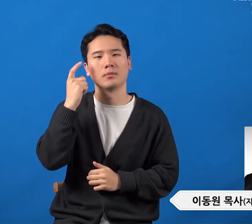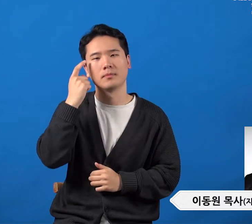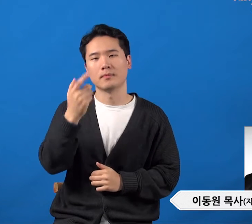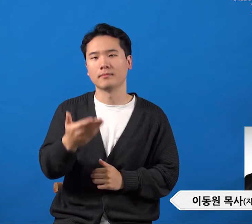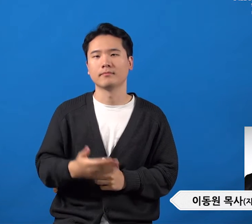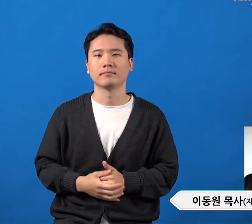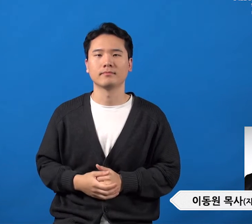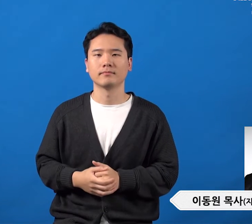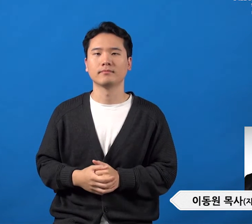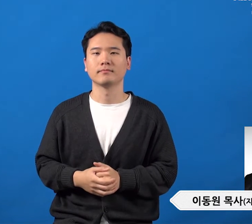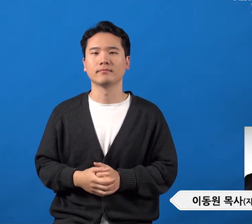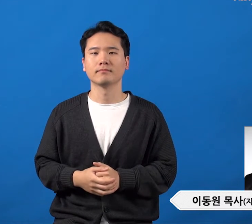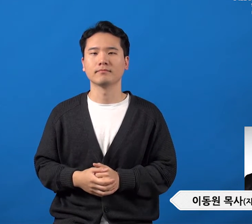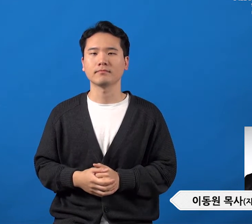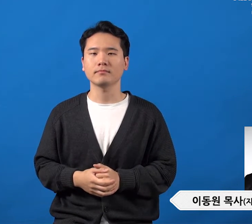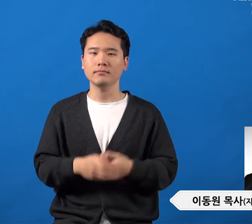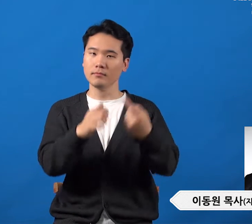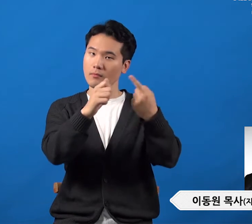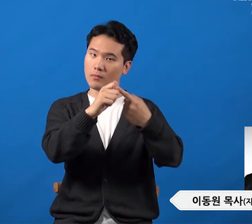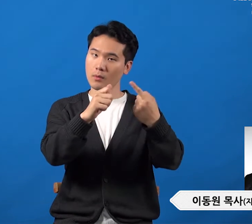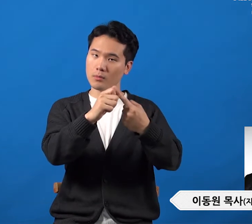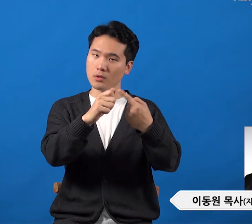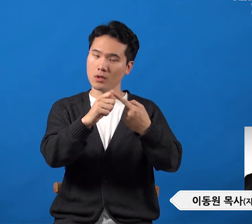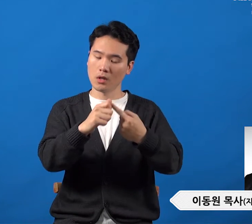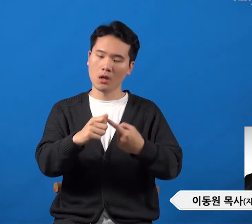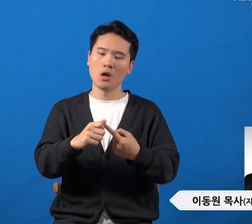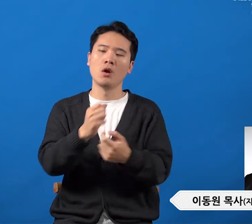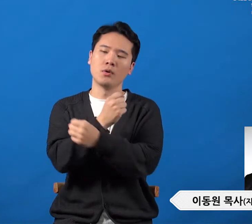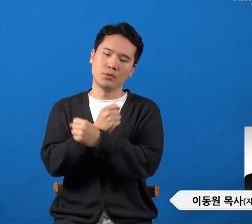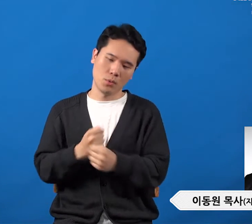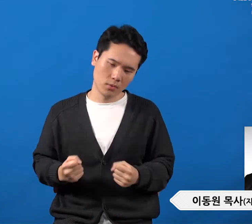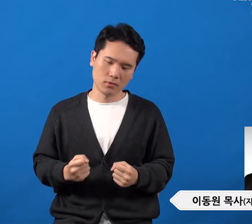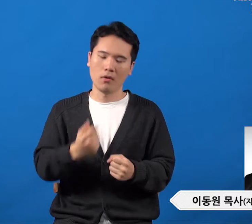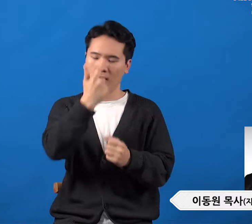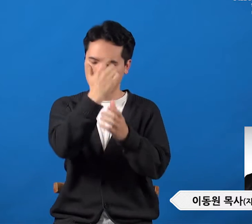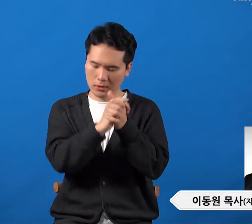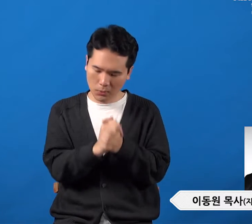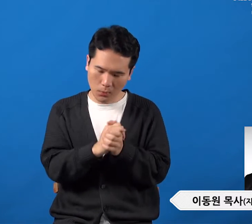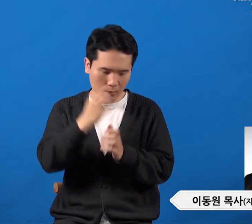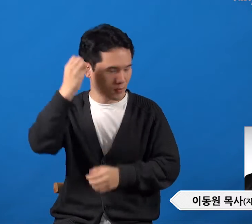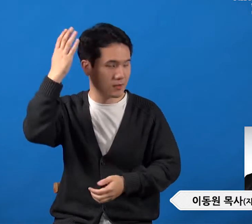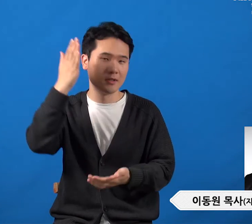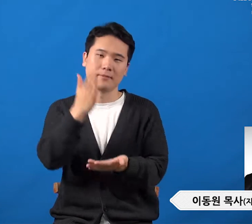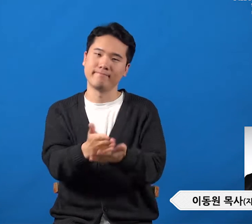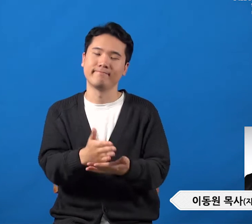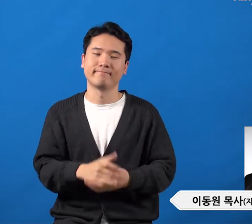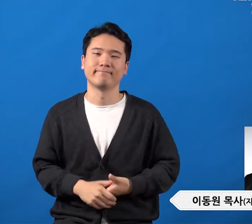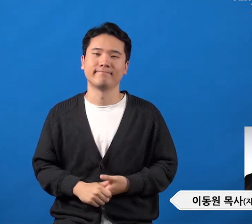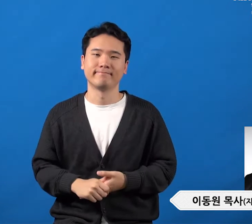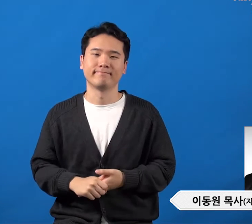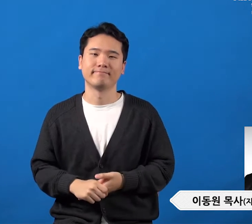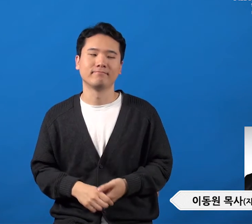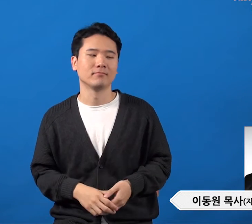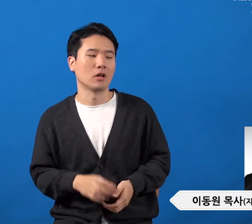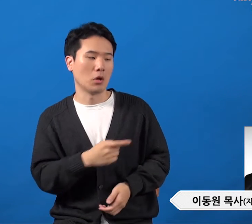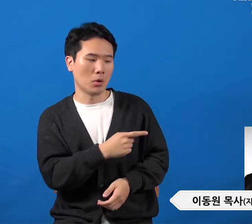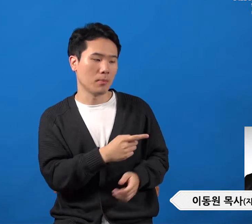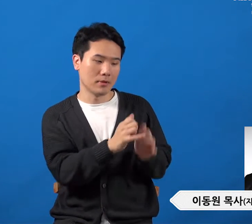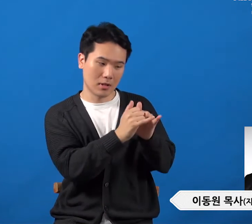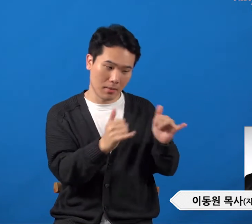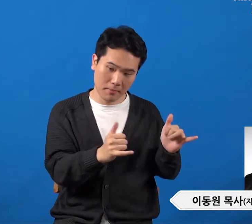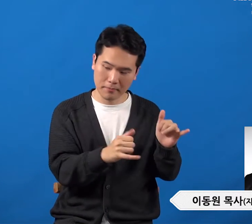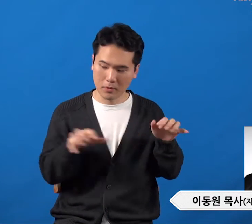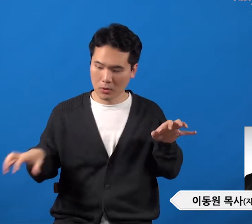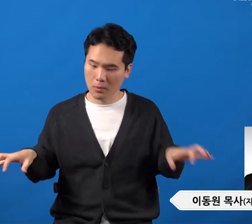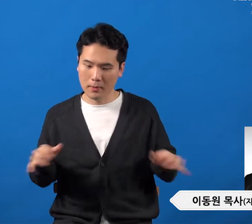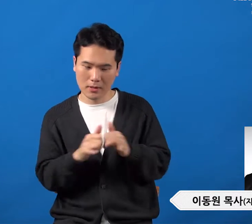할까요? 그 첫째는 용서의 기도입니다. 용서의 기도를 잊지 마십시오. 자, 옆에 사람에게